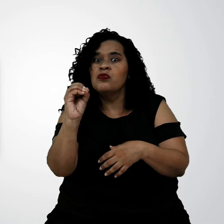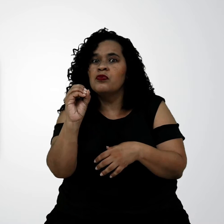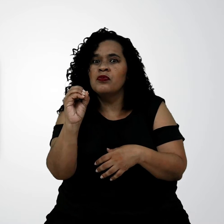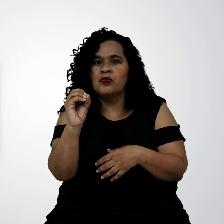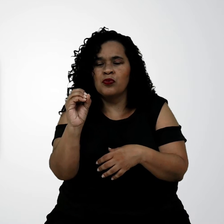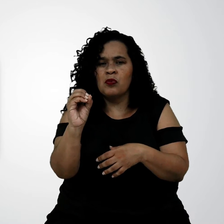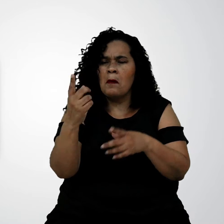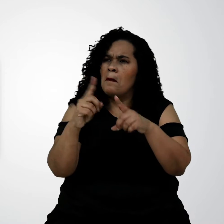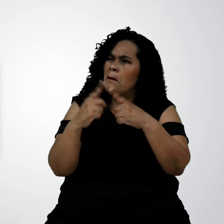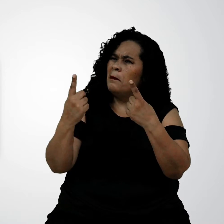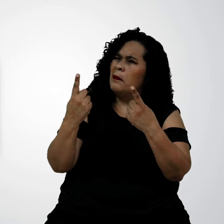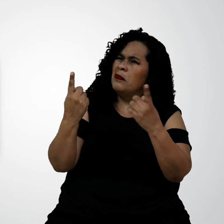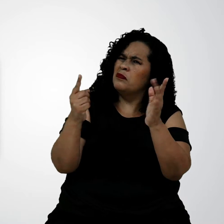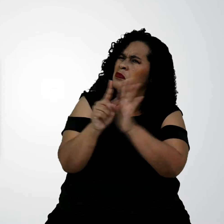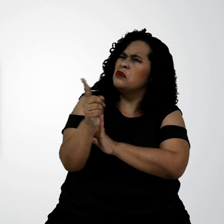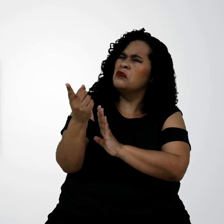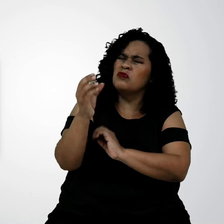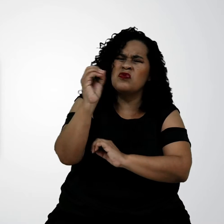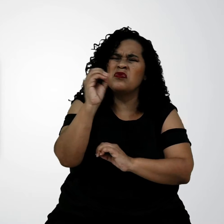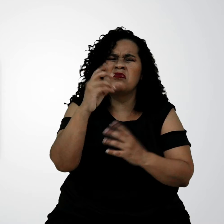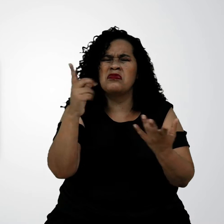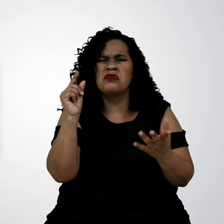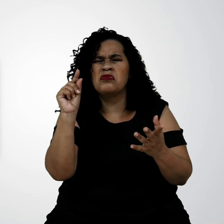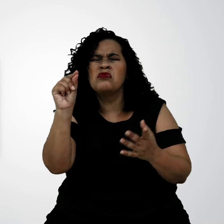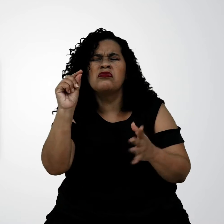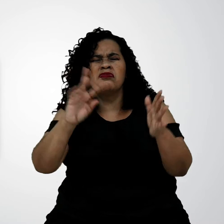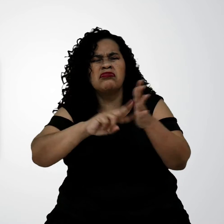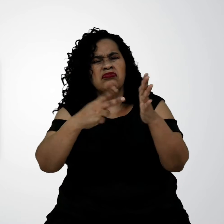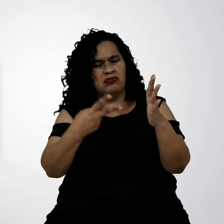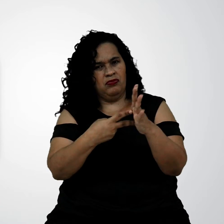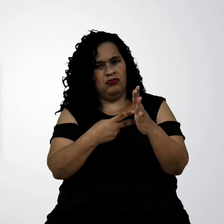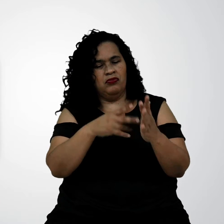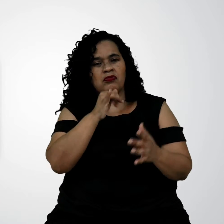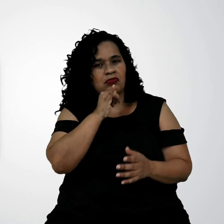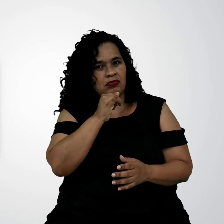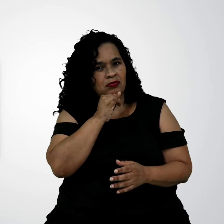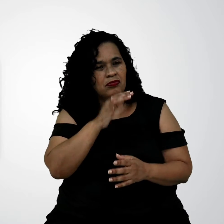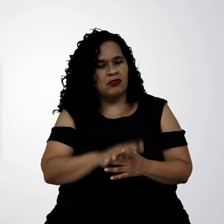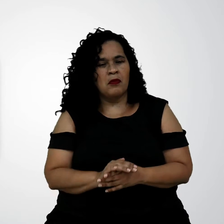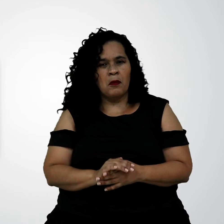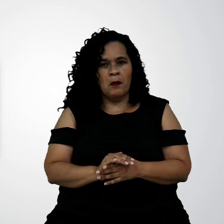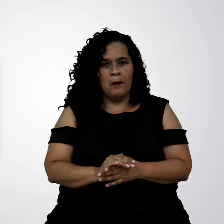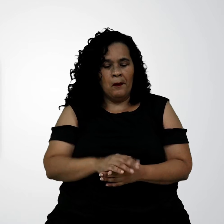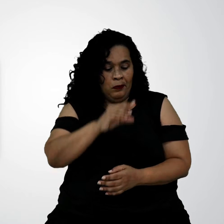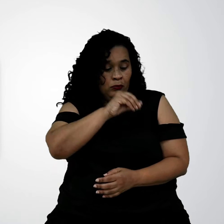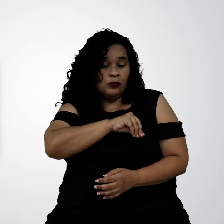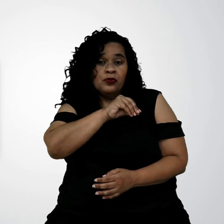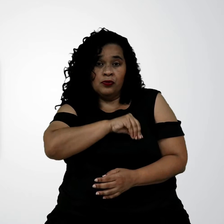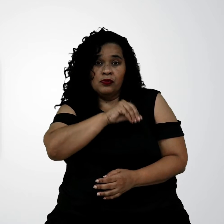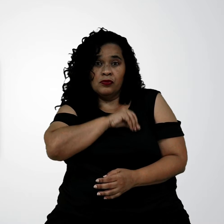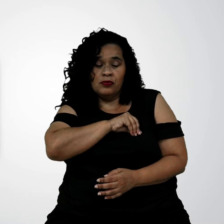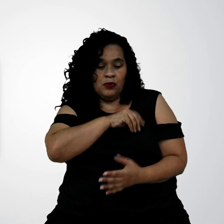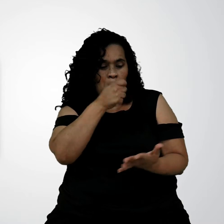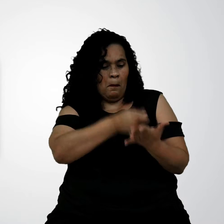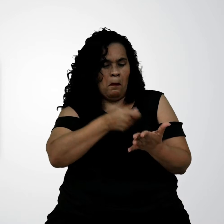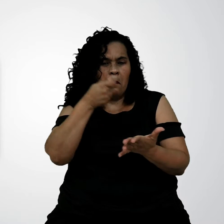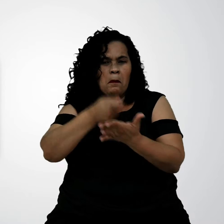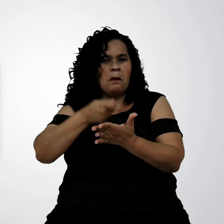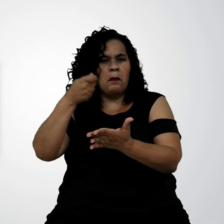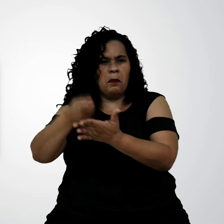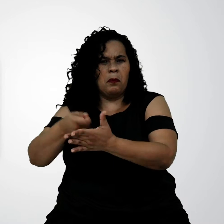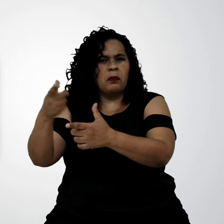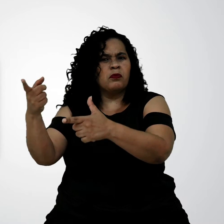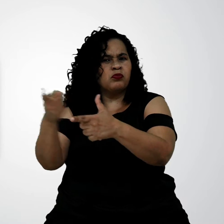0 a 0? Fechar o mês no 0 a 0 é você pegar todos os seus ganhos, pagar todas as suas dívidas,